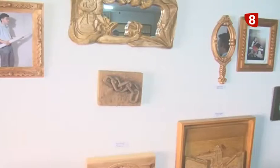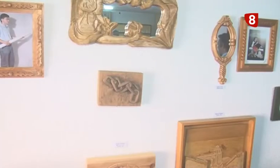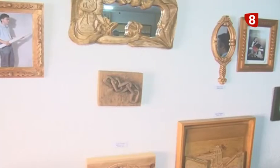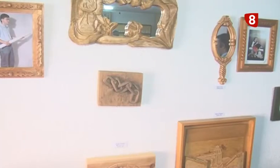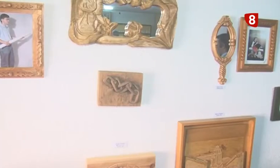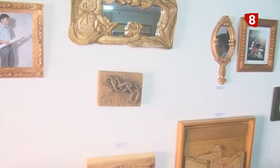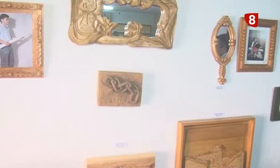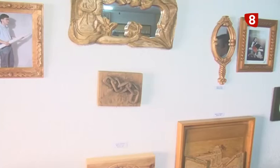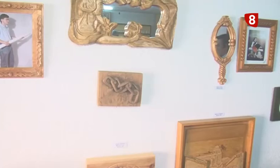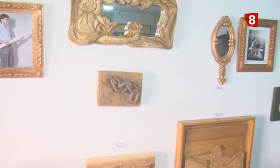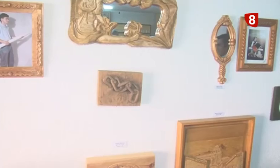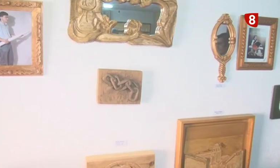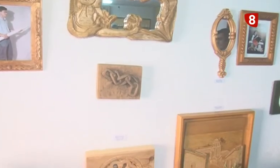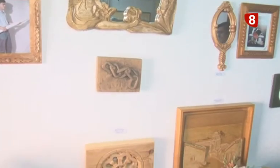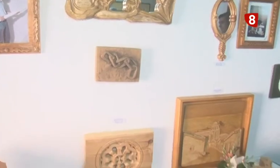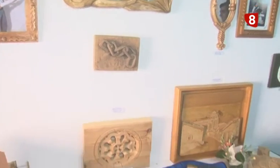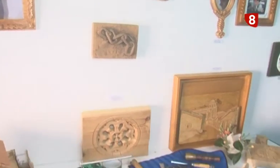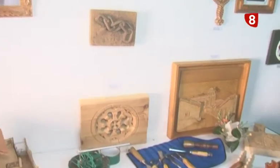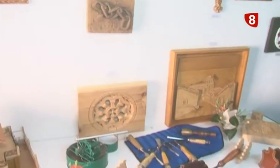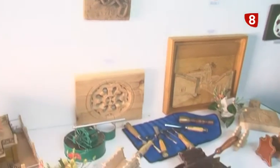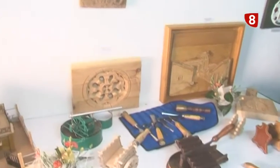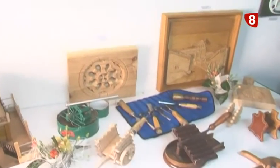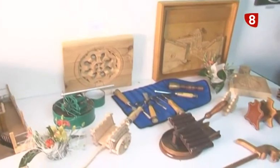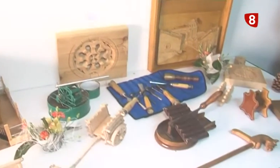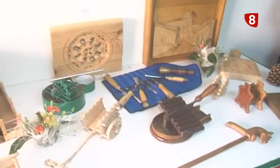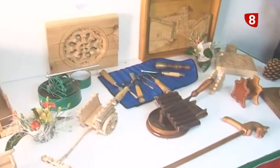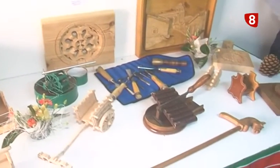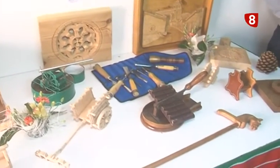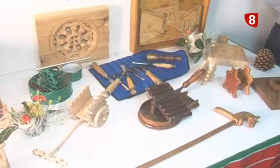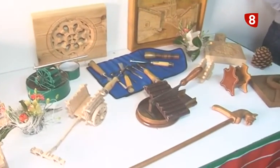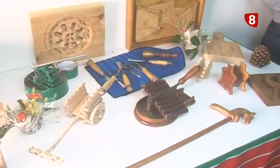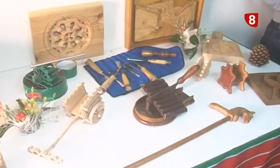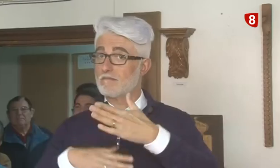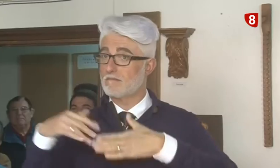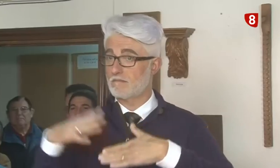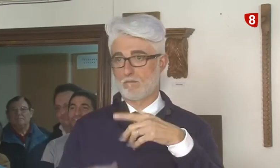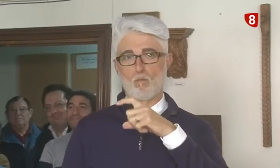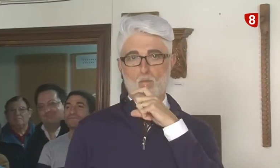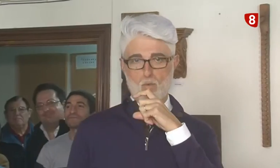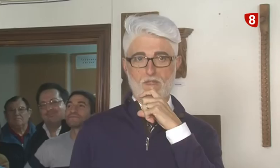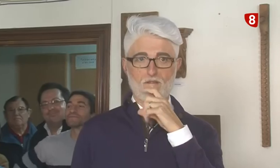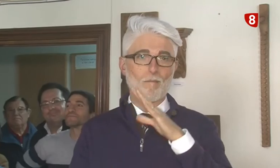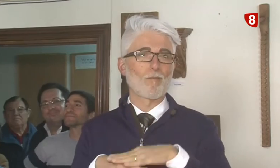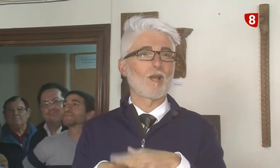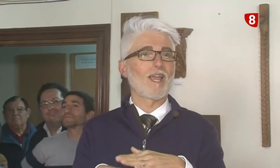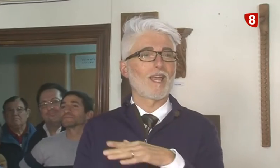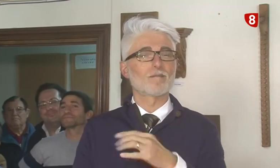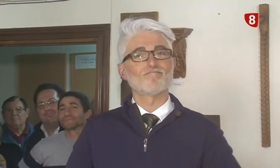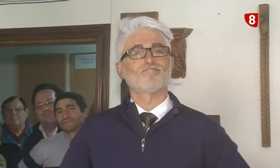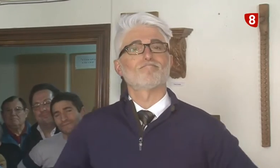de Castilla y León han querido acompañar a este artista zamorano. Es verdad que para una persona sorda